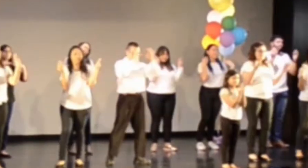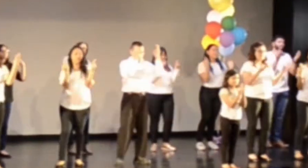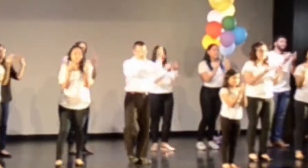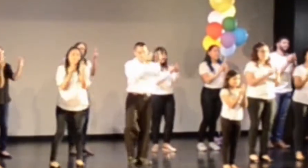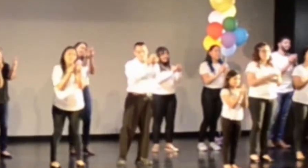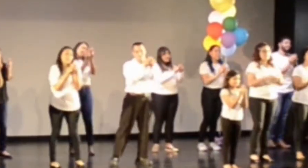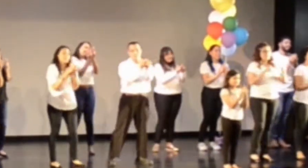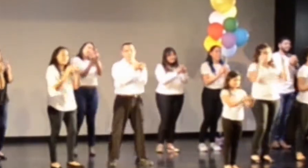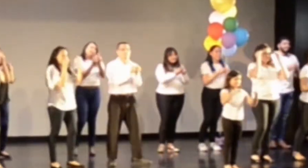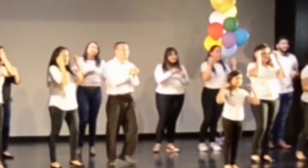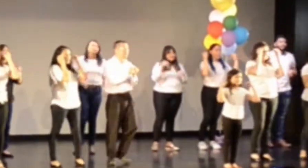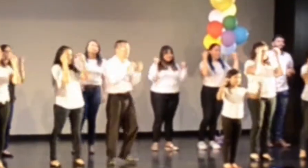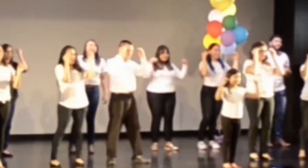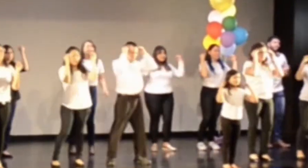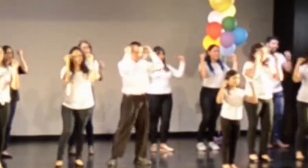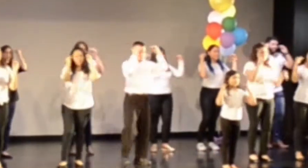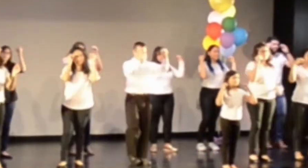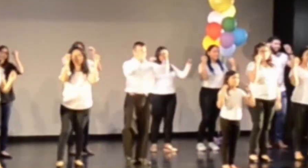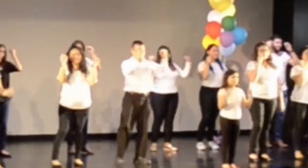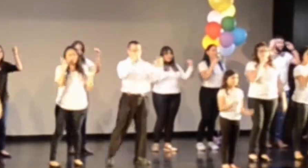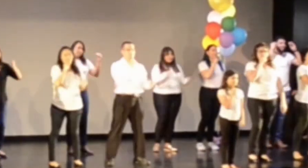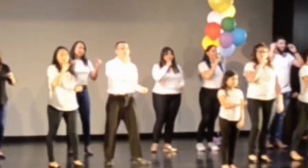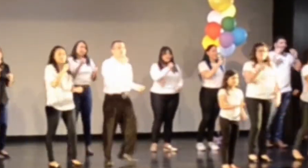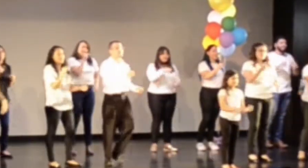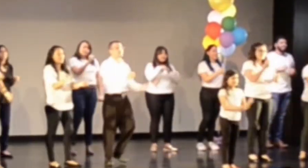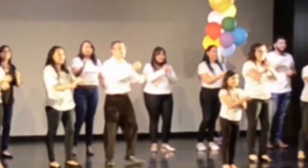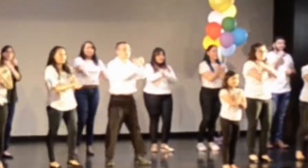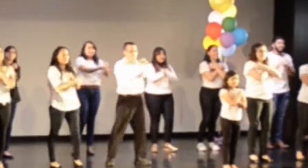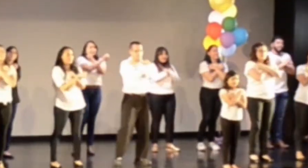familiar, me enseña cómo ser y amar.